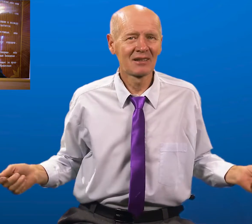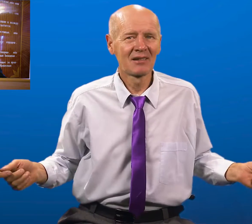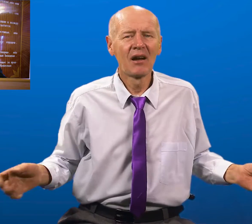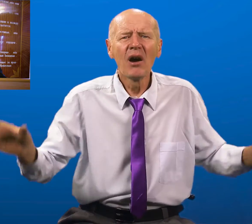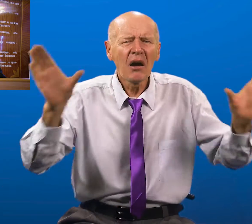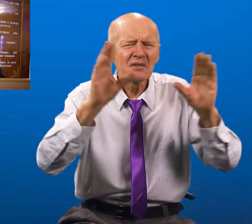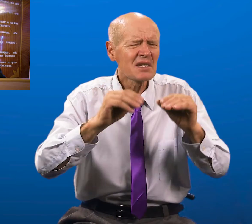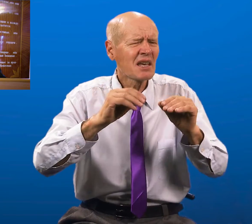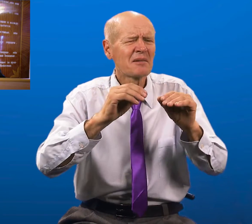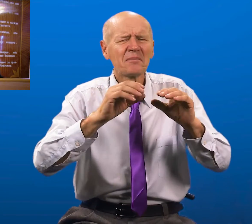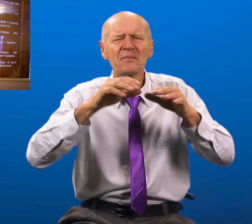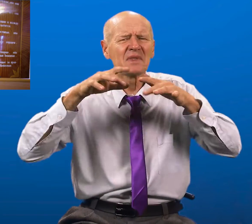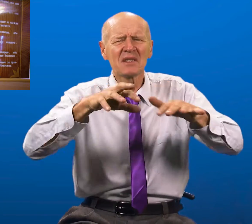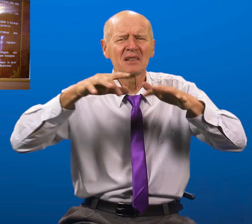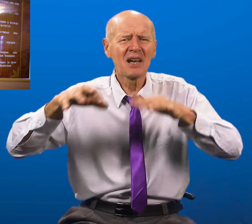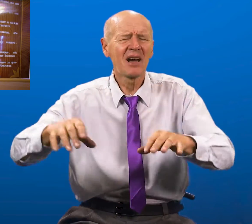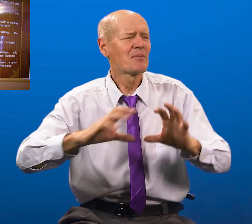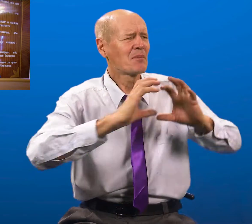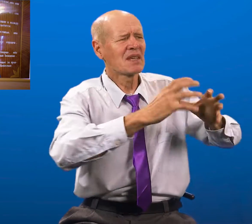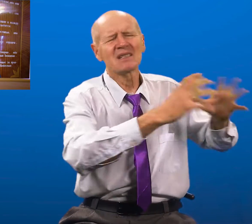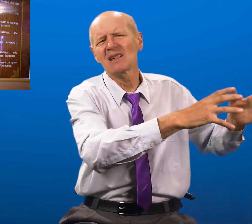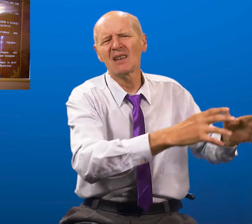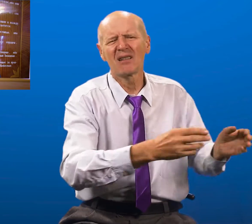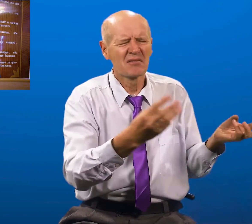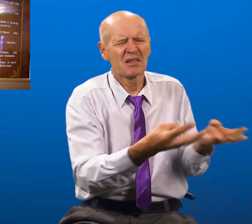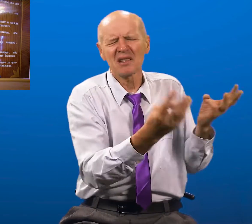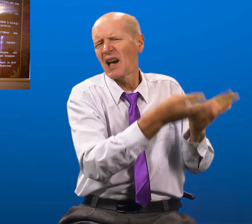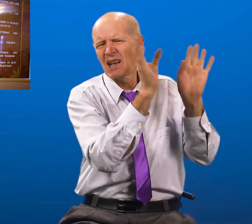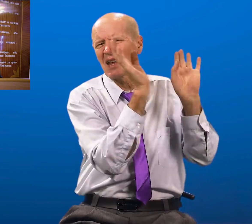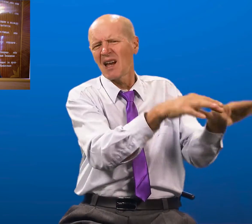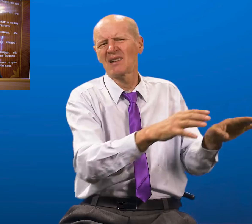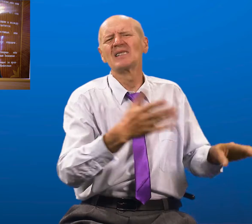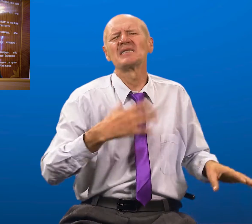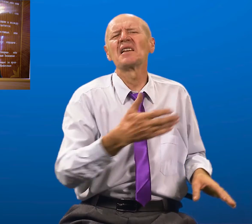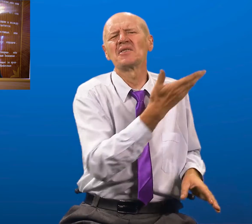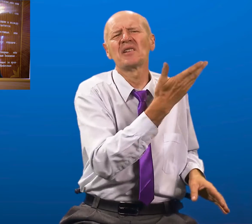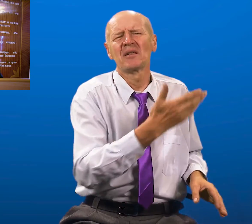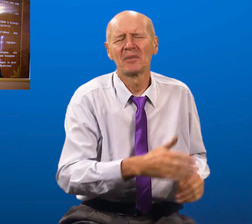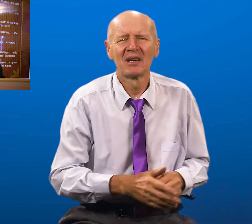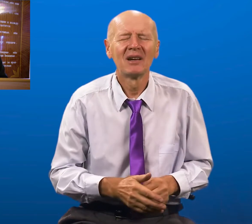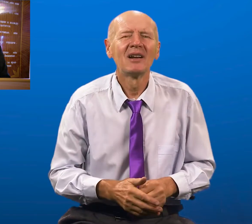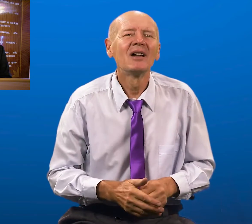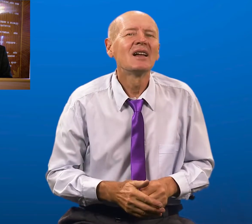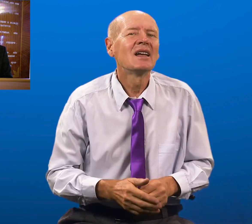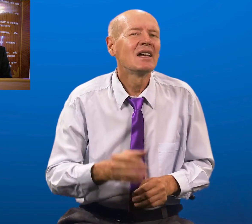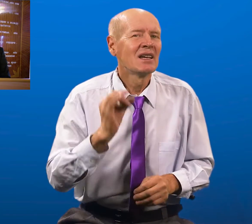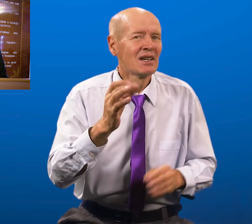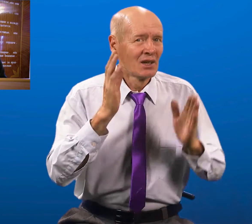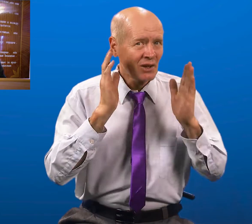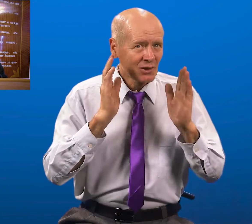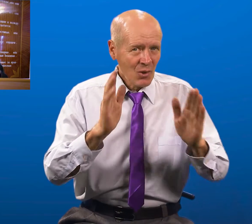судный день. Но евангельская весть, передаваемая другим людям, будет иметь